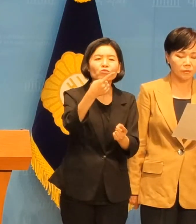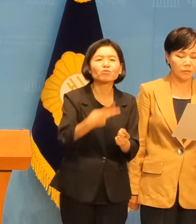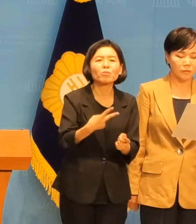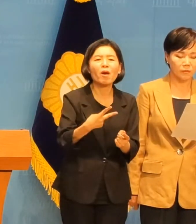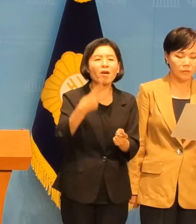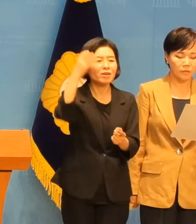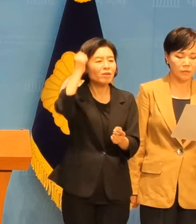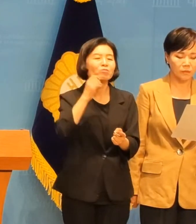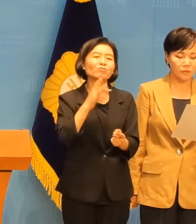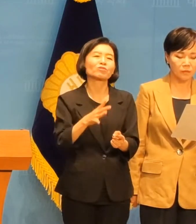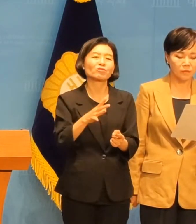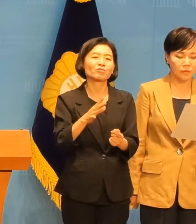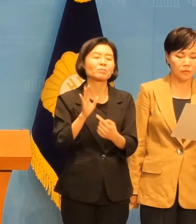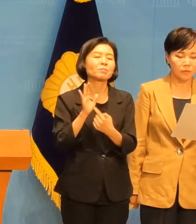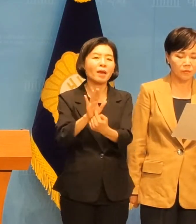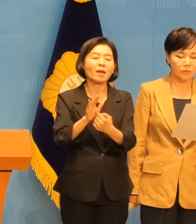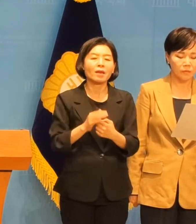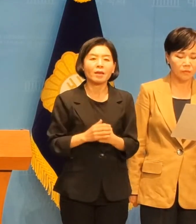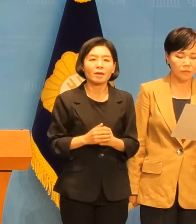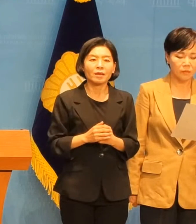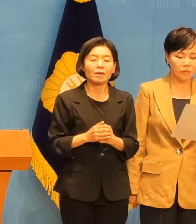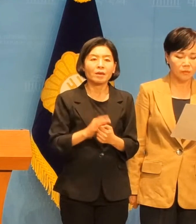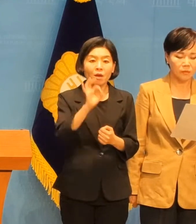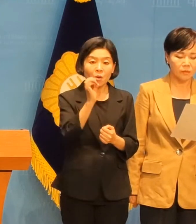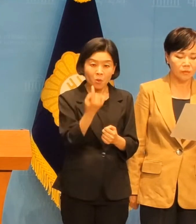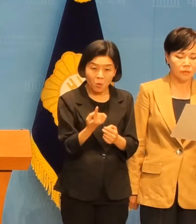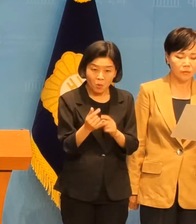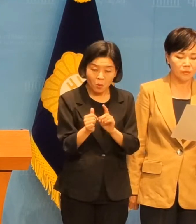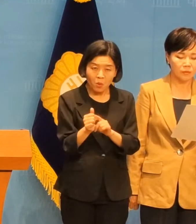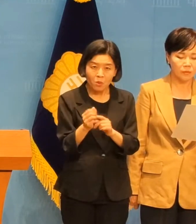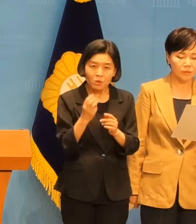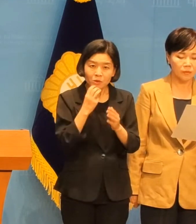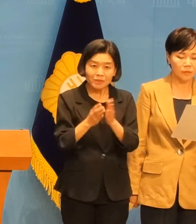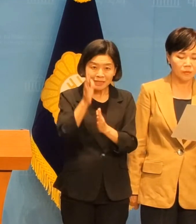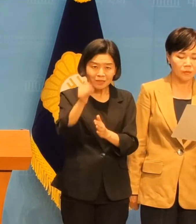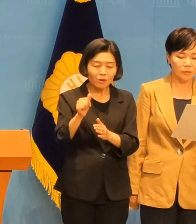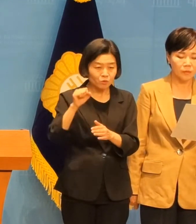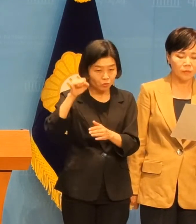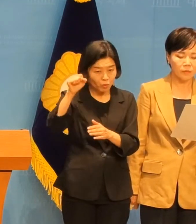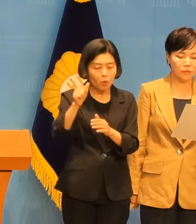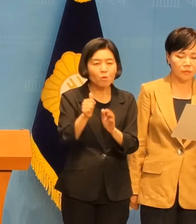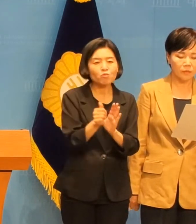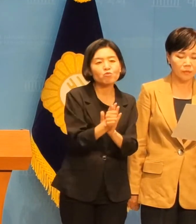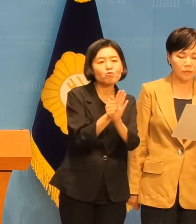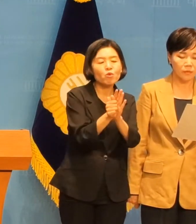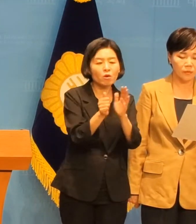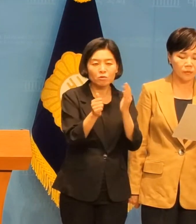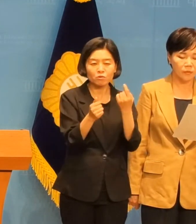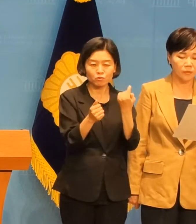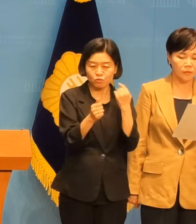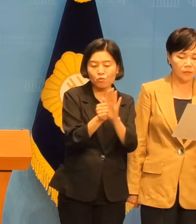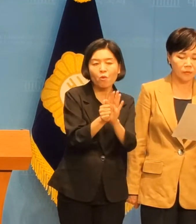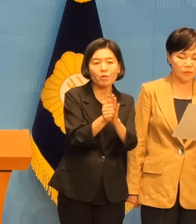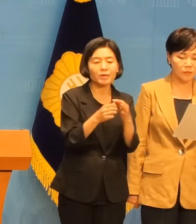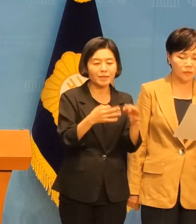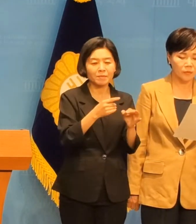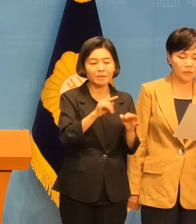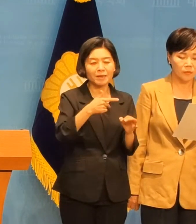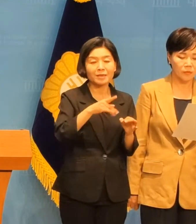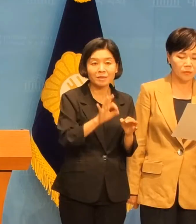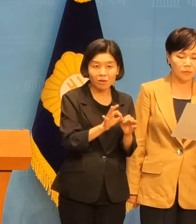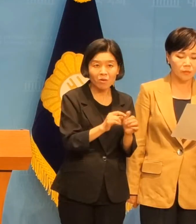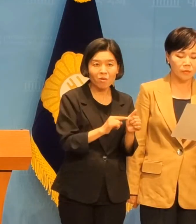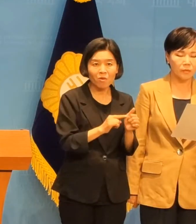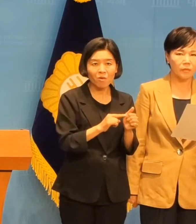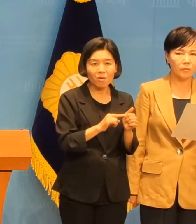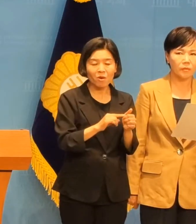기억난다고 주장했습니다. 또한 오세훈 서울시장 후보의 최측근 후원 회장으로 알려진 김한정 씨의 여론조사